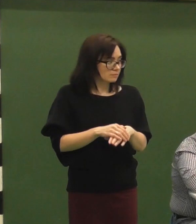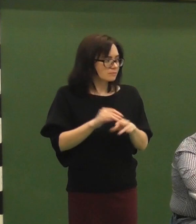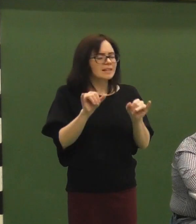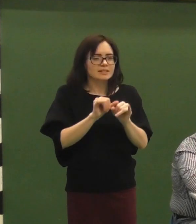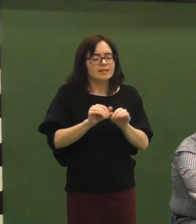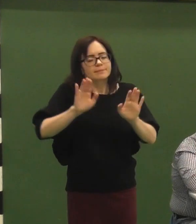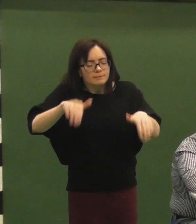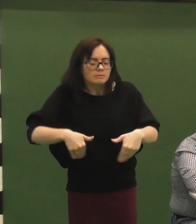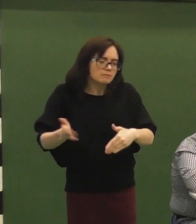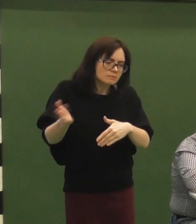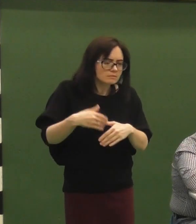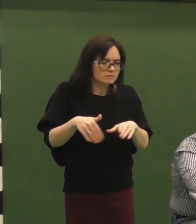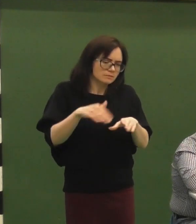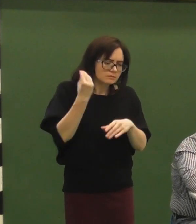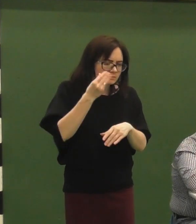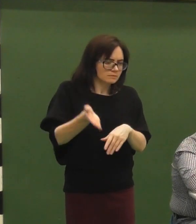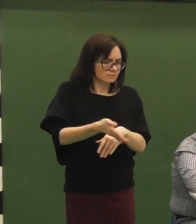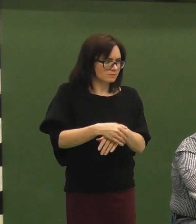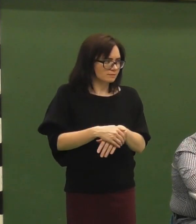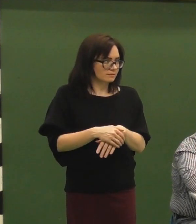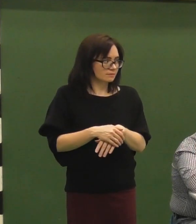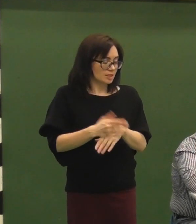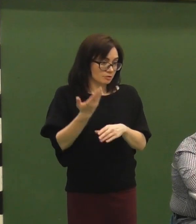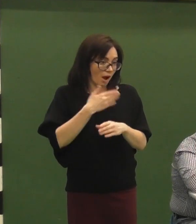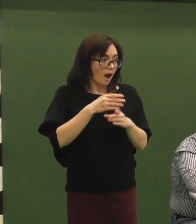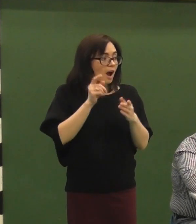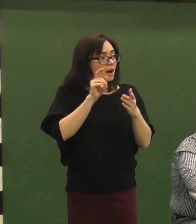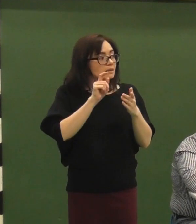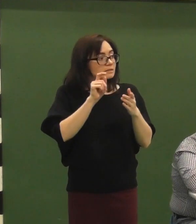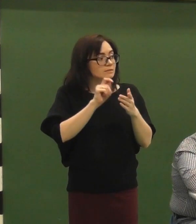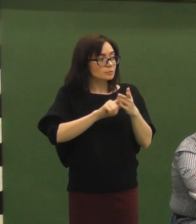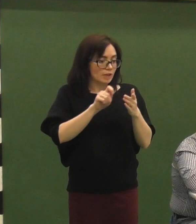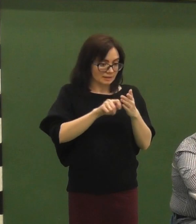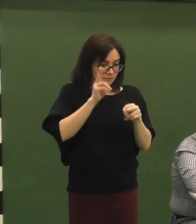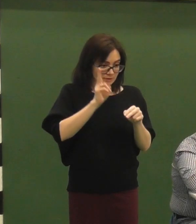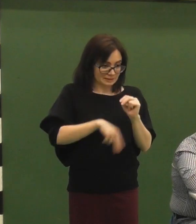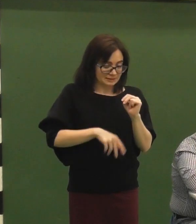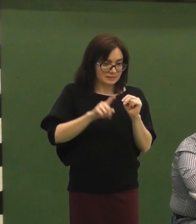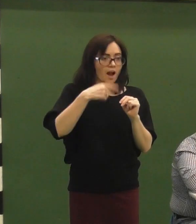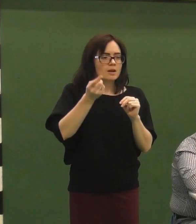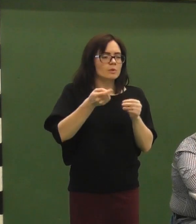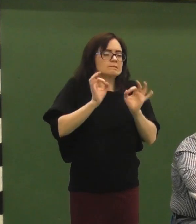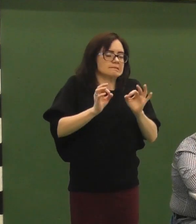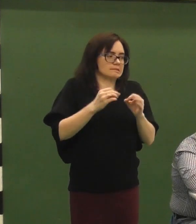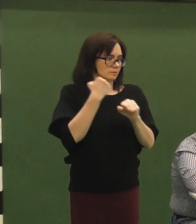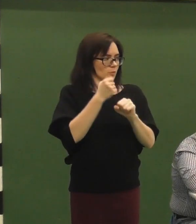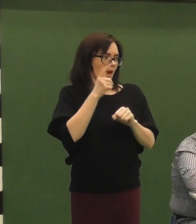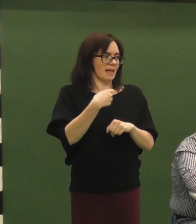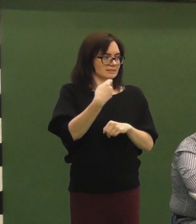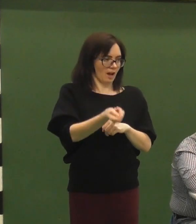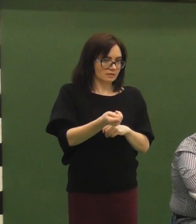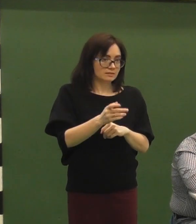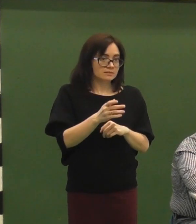érettségével is, és ha elvégzi az iskolát, akkor jó állást kap. Addig viszont, amíg el